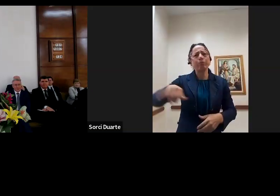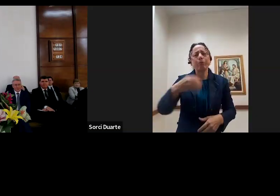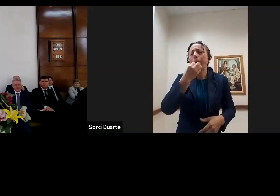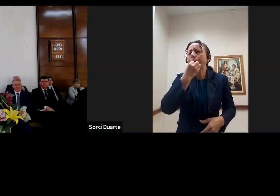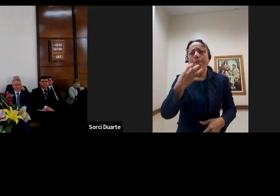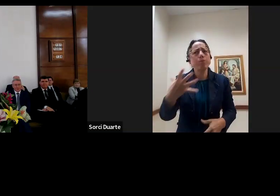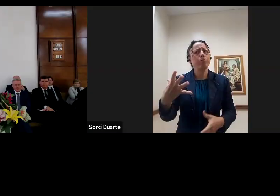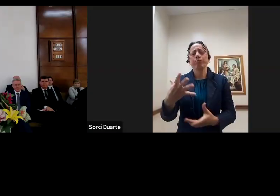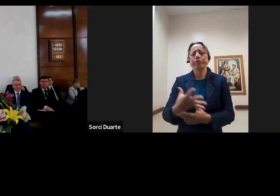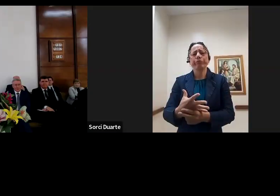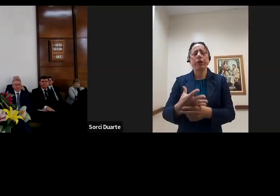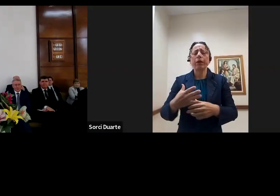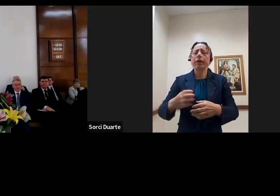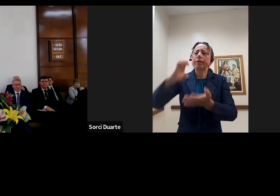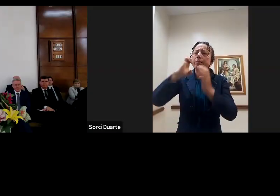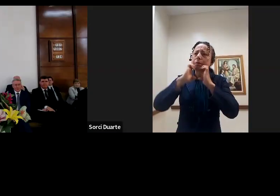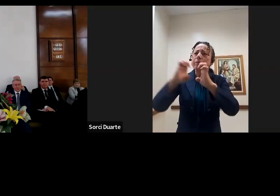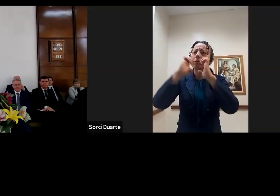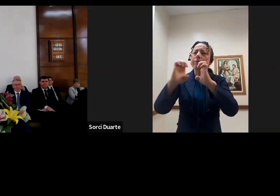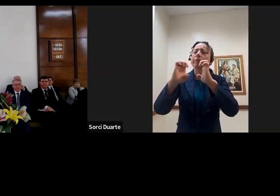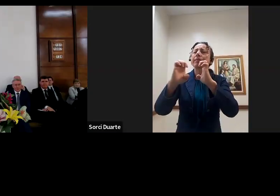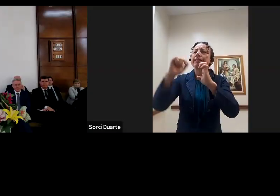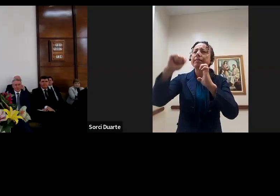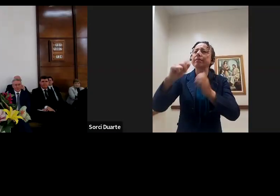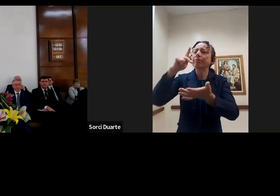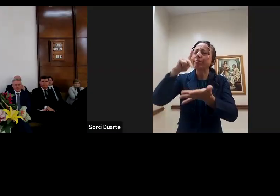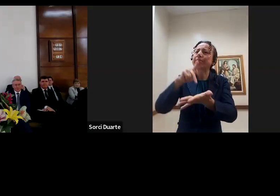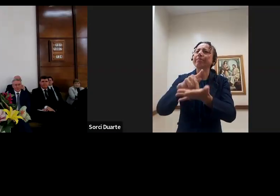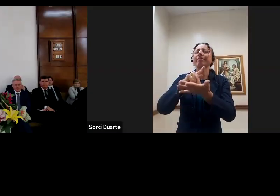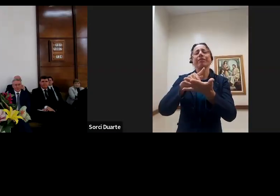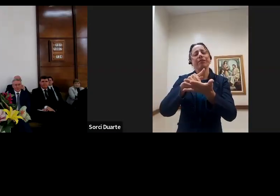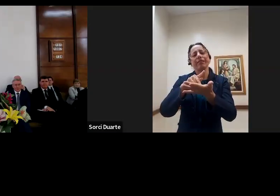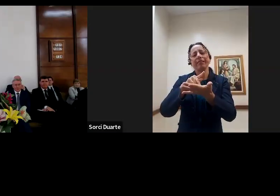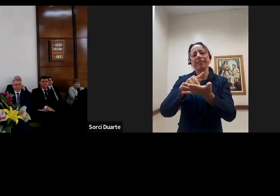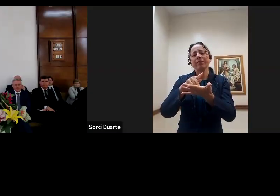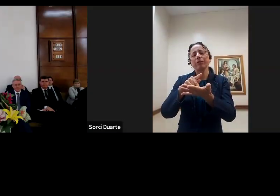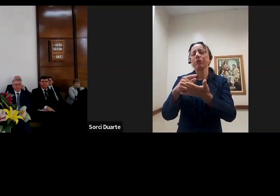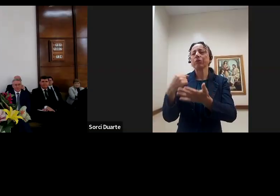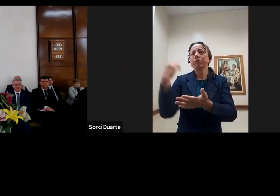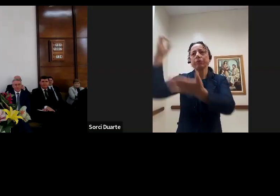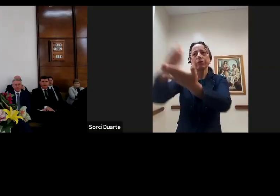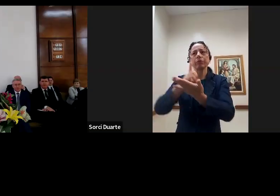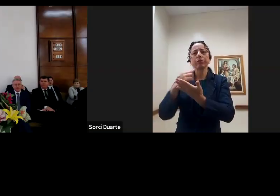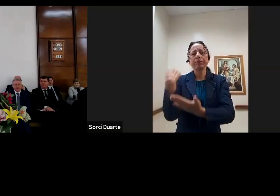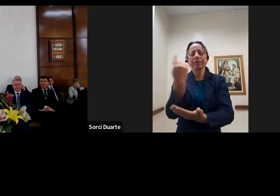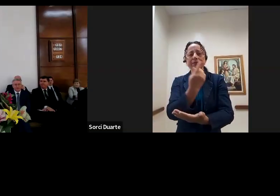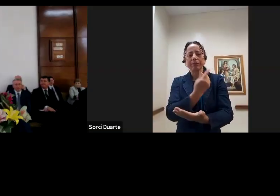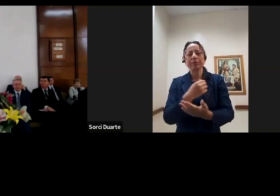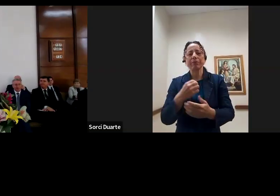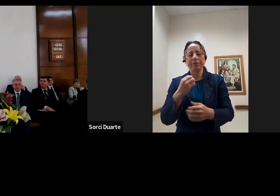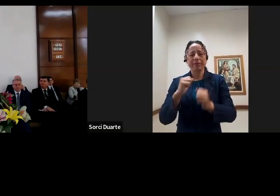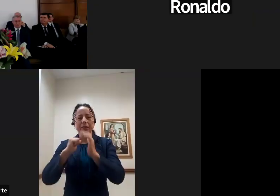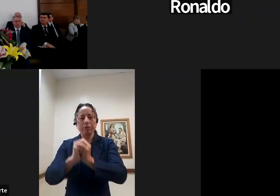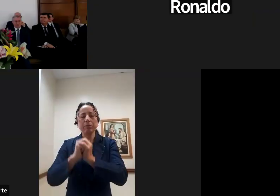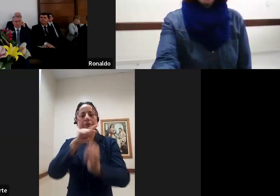verdadeiro. Deus vive e Ele ama cada um de nós. É isso que eu gostaria de compartilhar, em nome de Jesus Cristo. Amém.